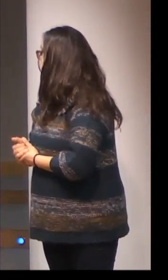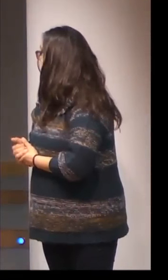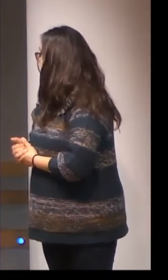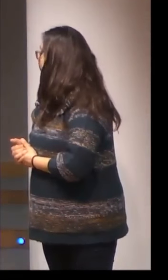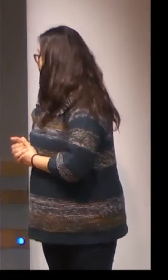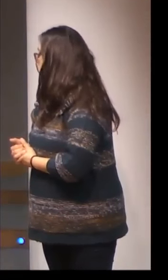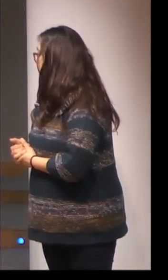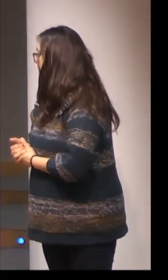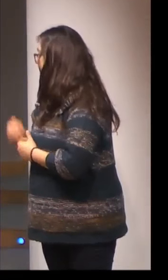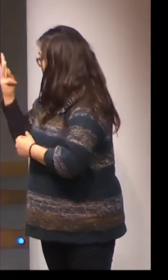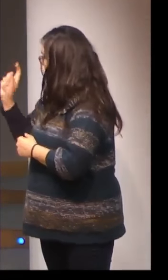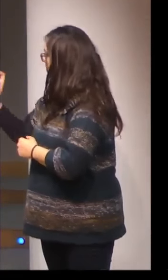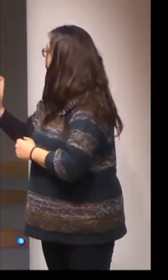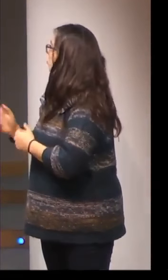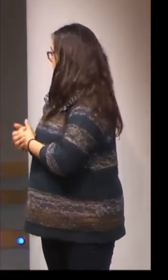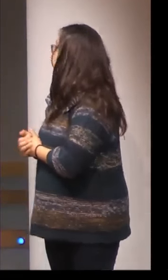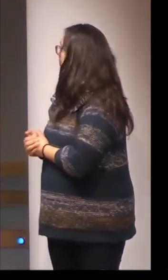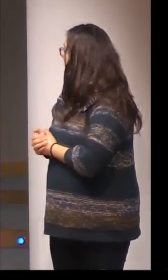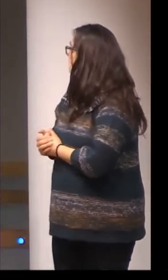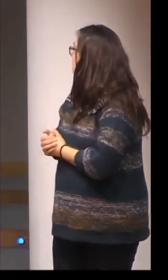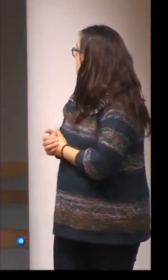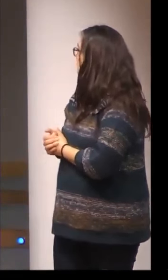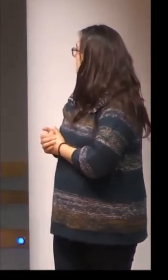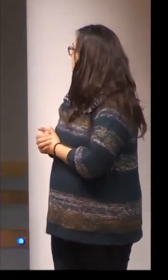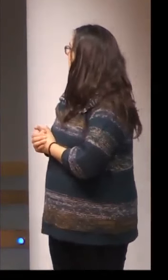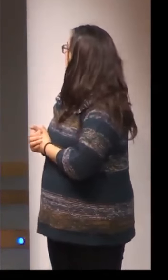estos profesionales de las lenguas de signos.